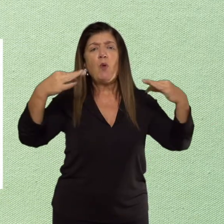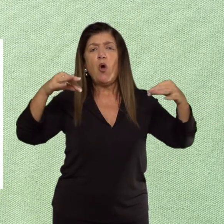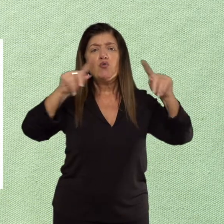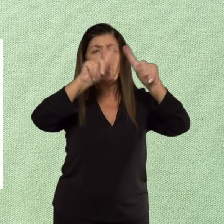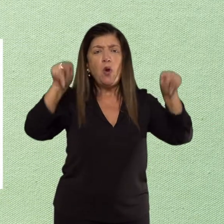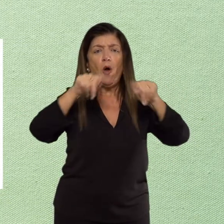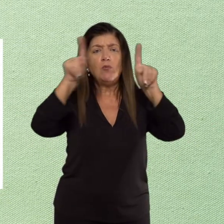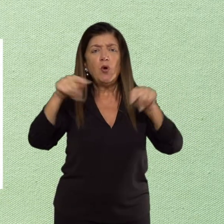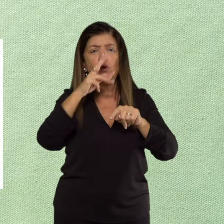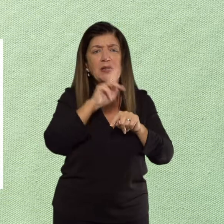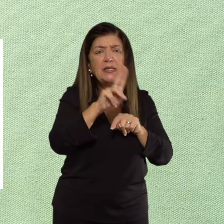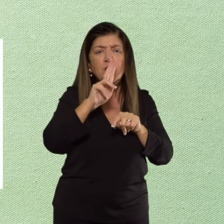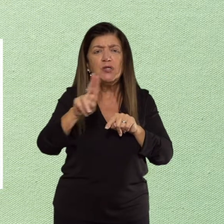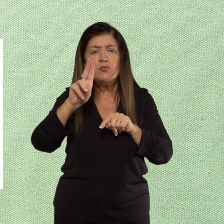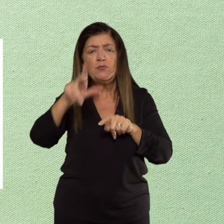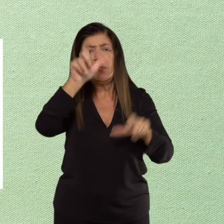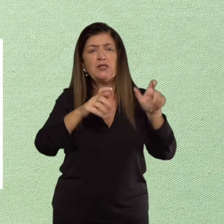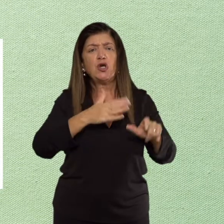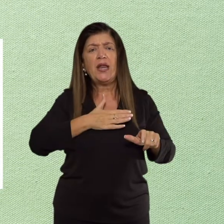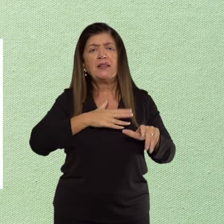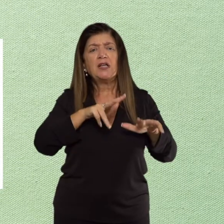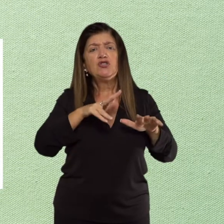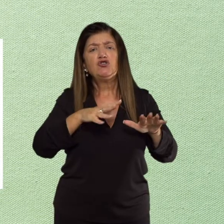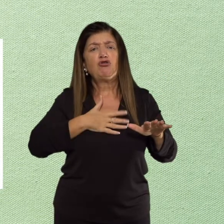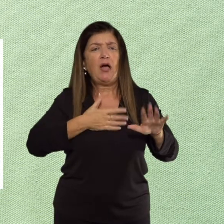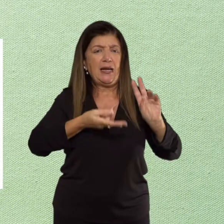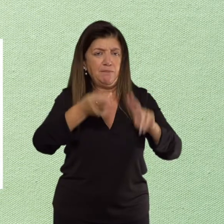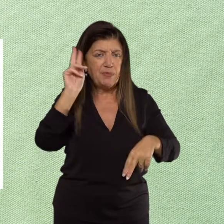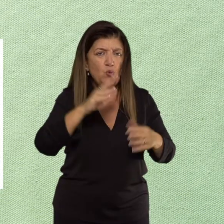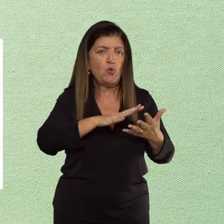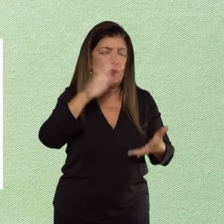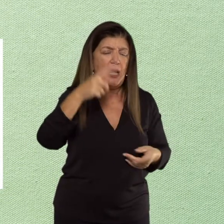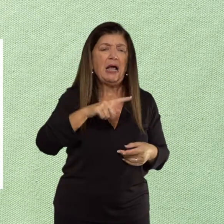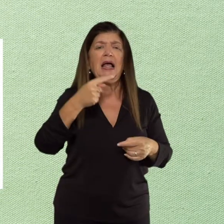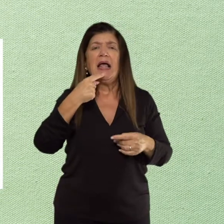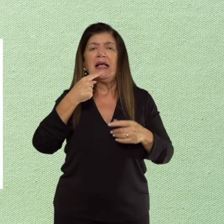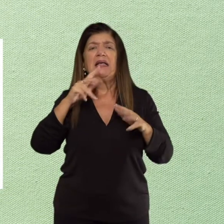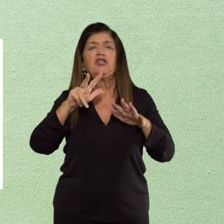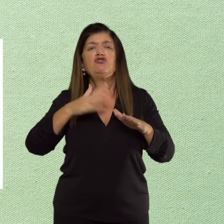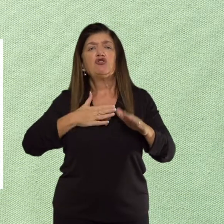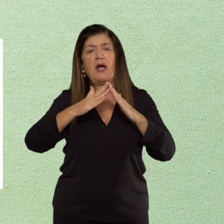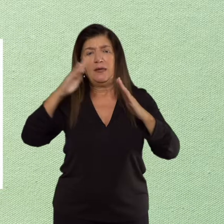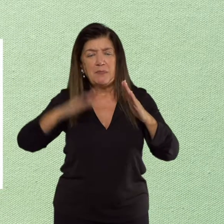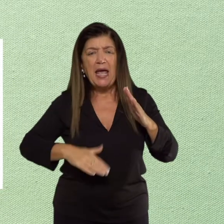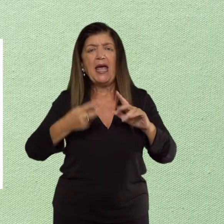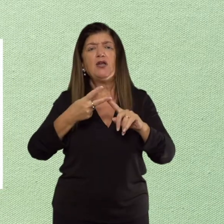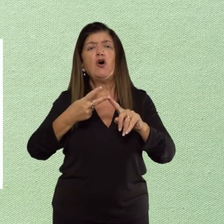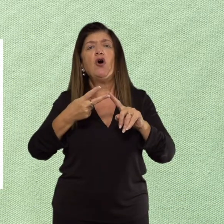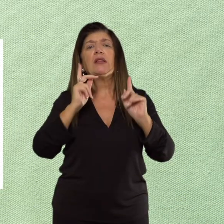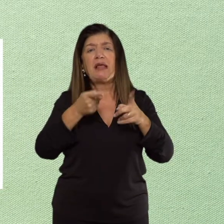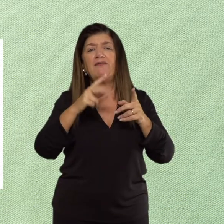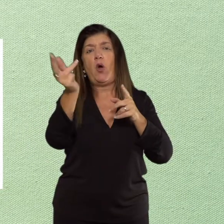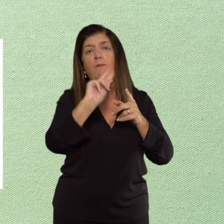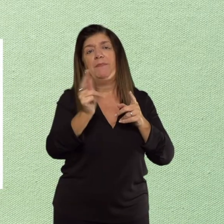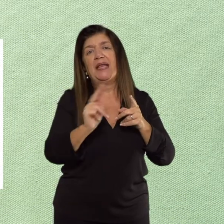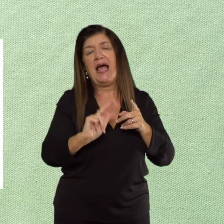dedicato alle persone maggiorenni, quello dedicato alle persone con età inferiore ai 18 anni, quindi viene compilato ovviamente